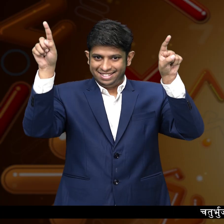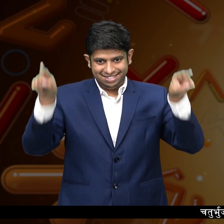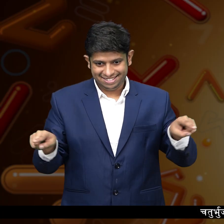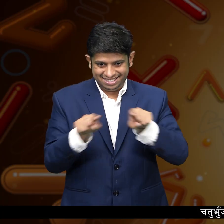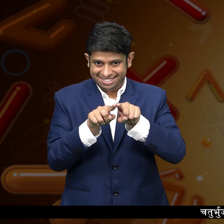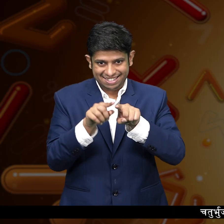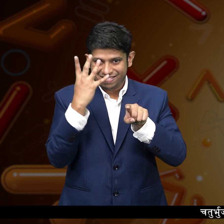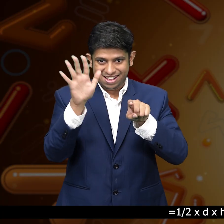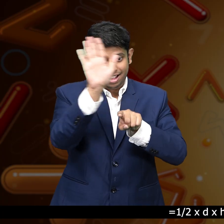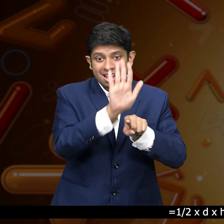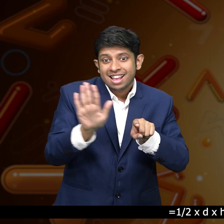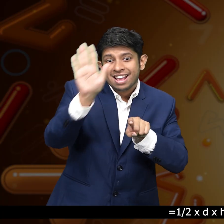चतुर्भुजाचे क्षेत्रफळ.